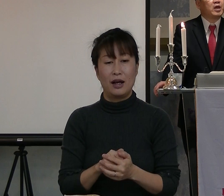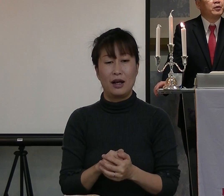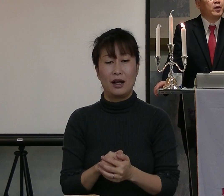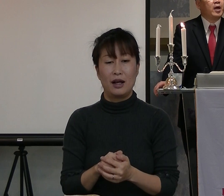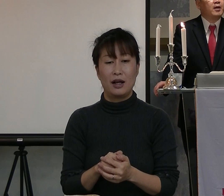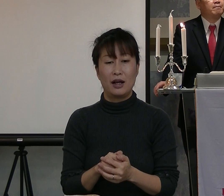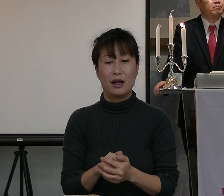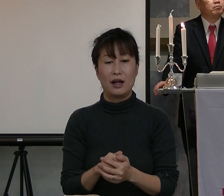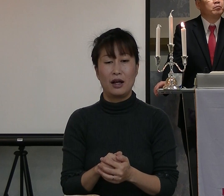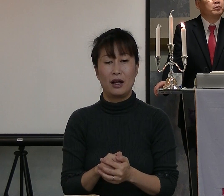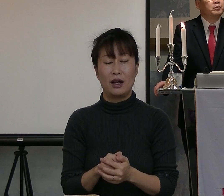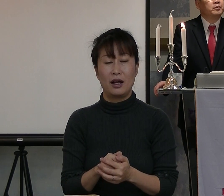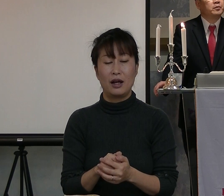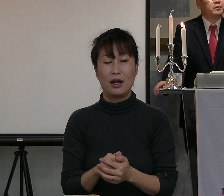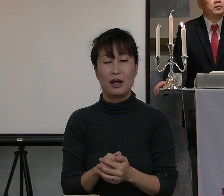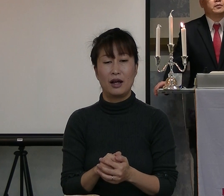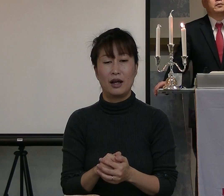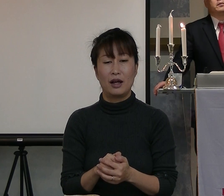る神は